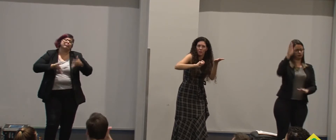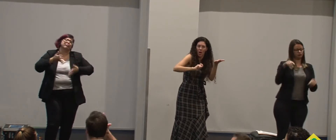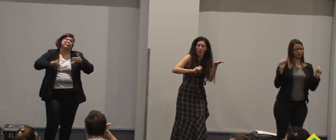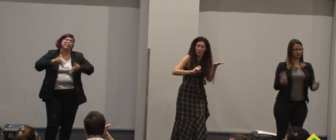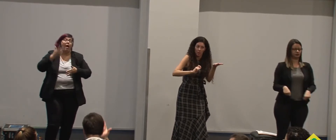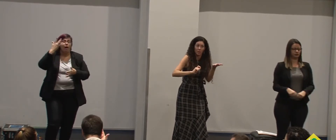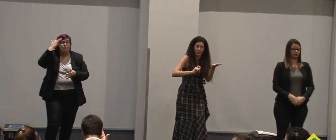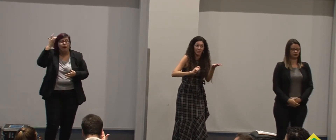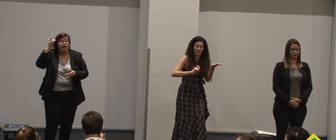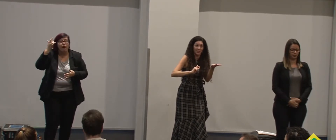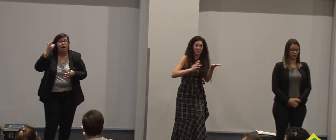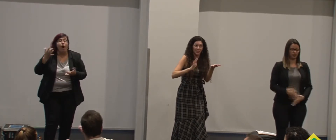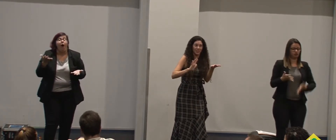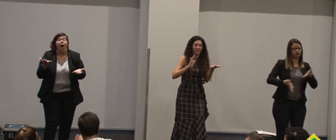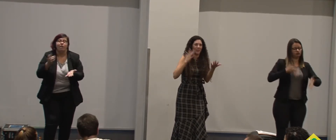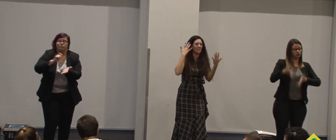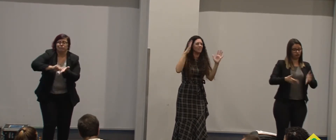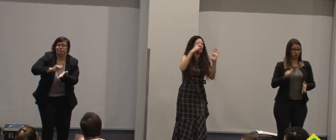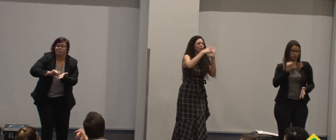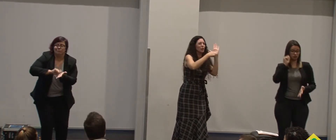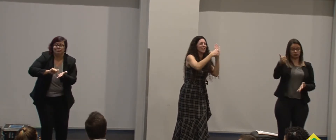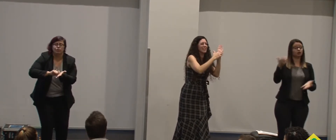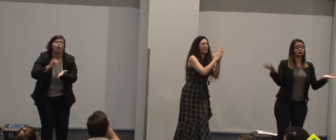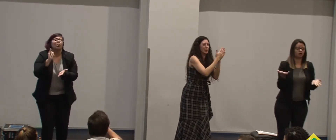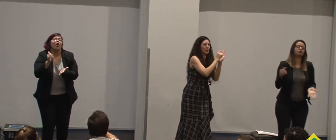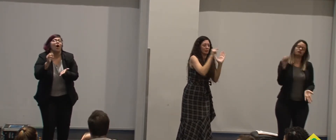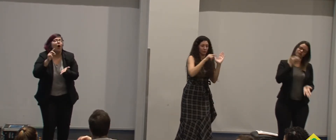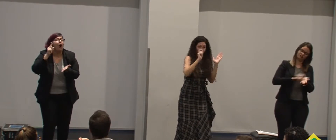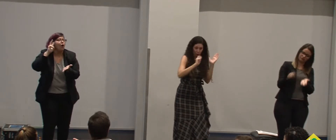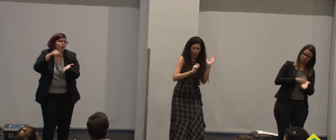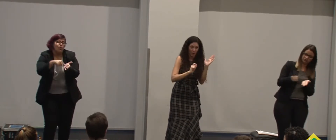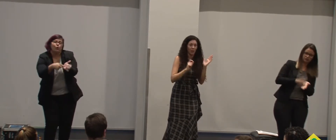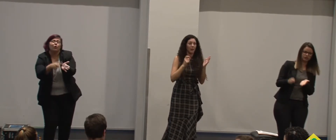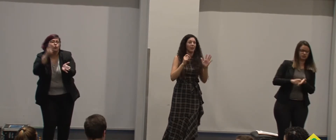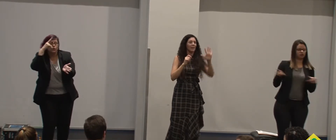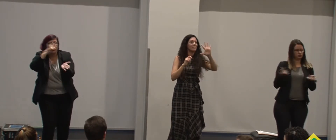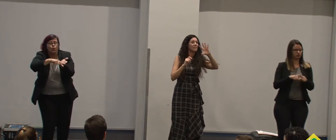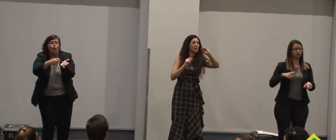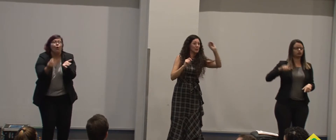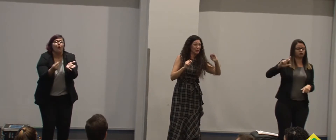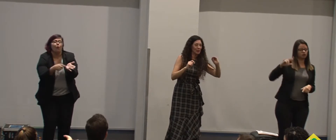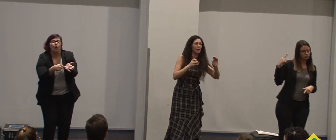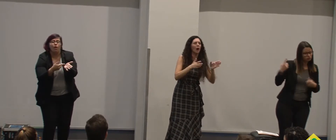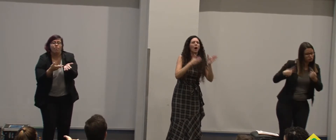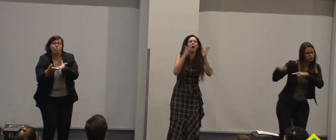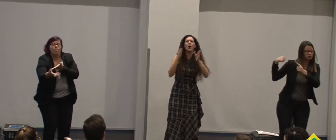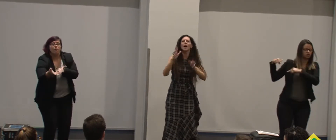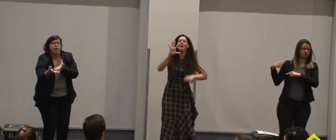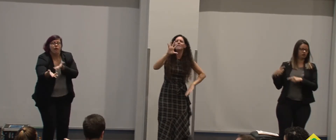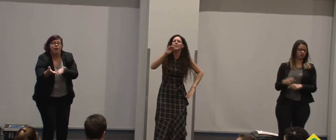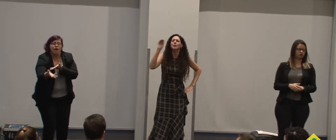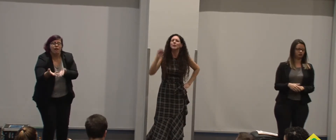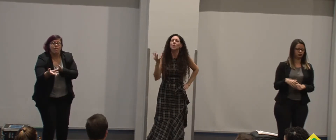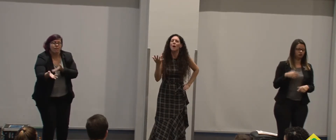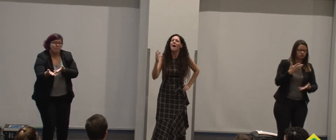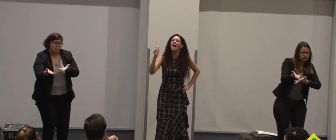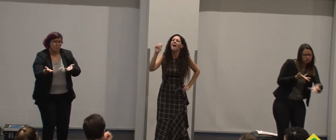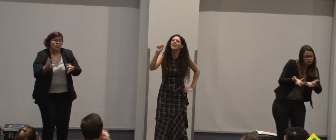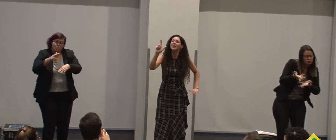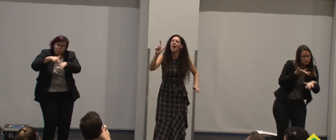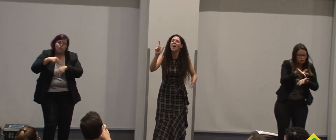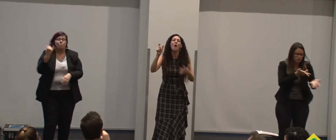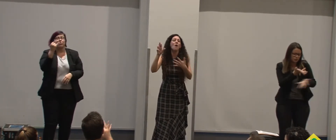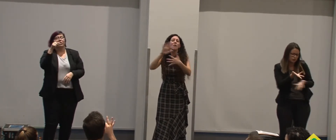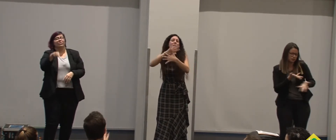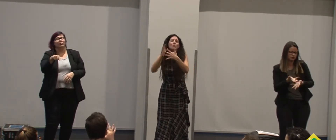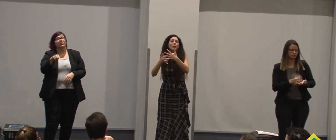dois idiomas e como esses dois idiomas vão ser utilizados. Então, eu posso, por exemplo, pedir para que os alunos escrevam essa